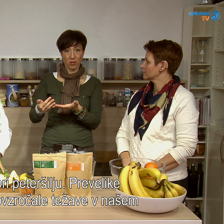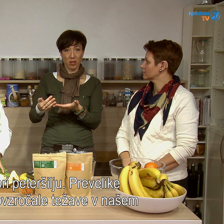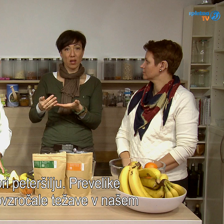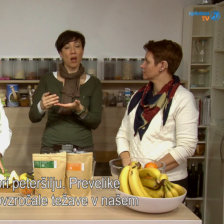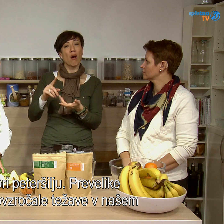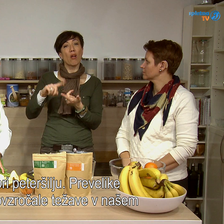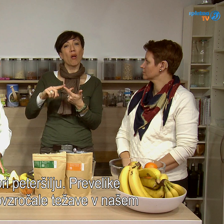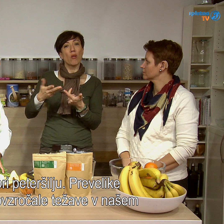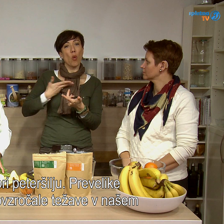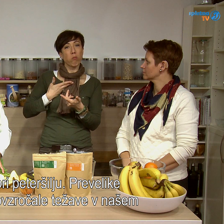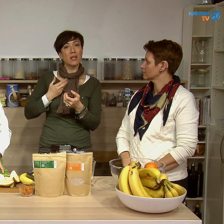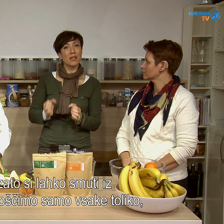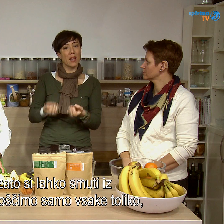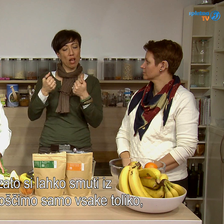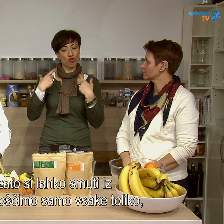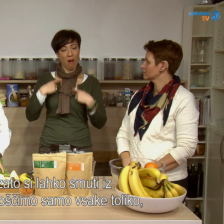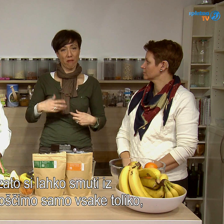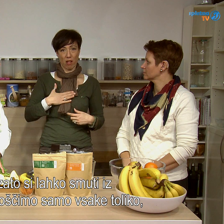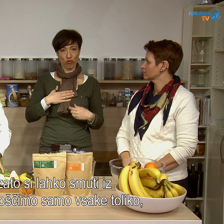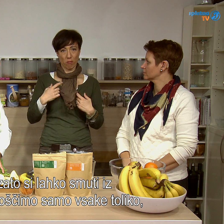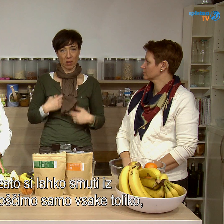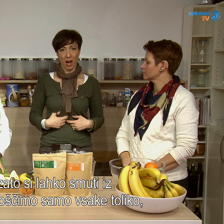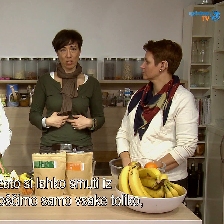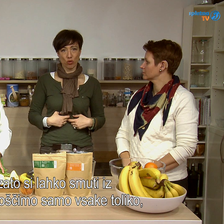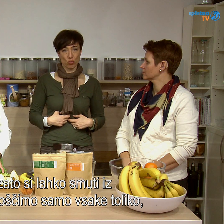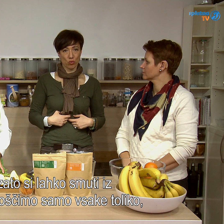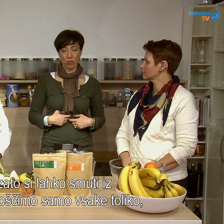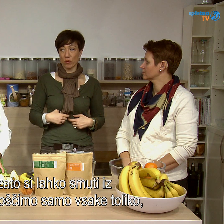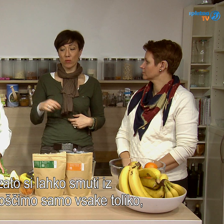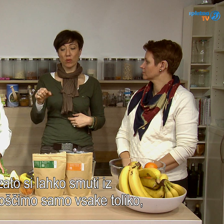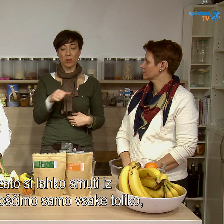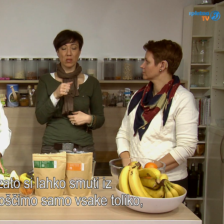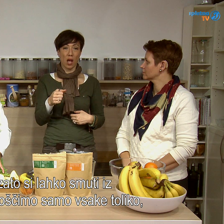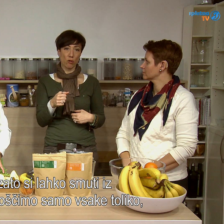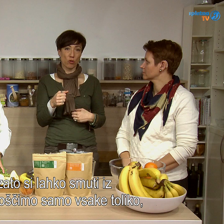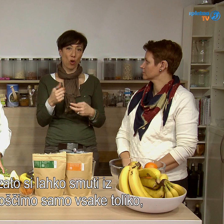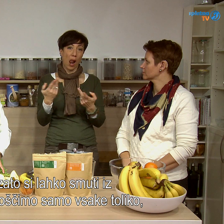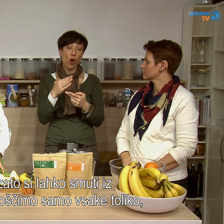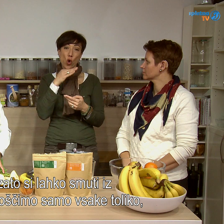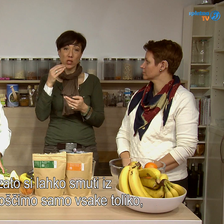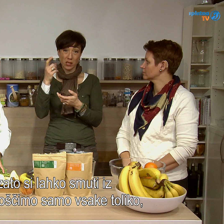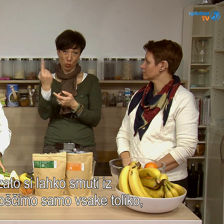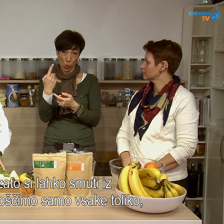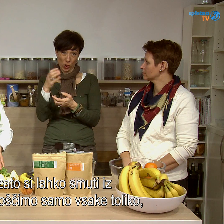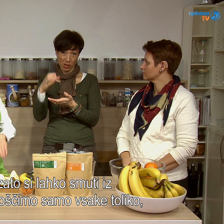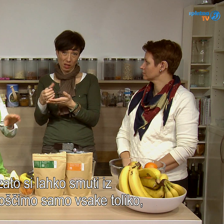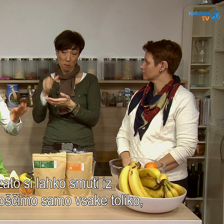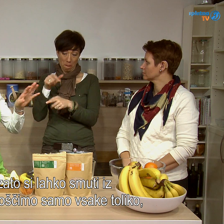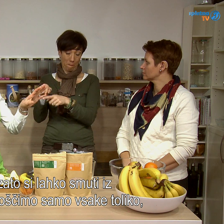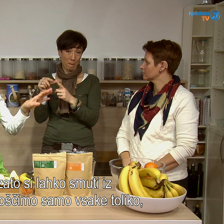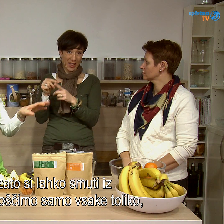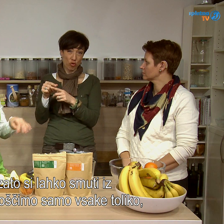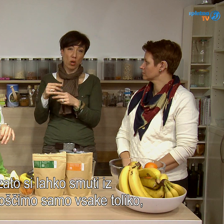bi povzročile težave v našem telesu. Zato si lahko smuti iz peteršilja privoščimo